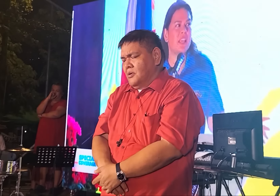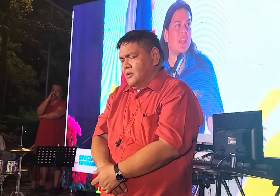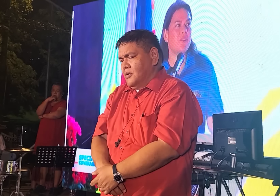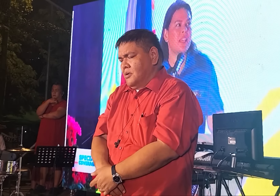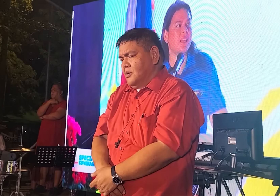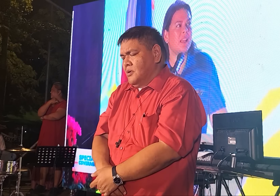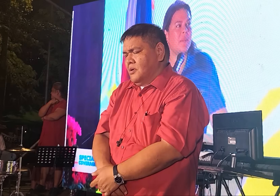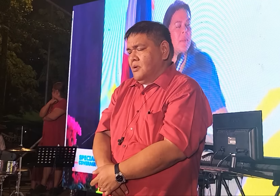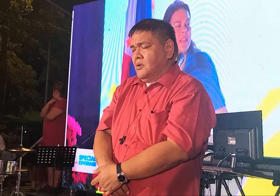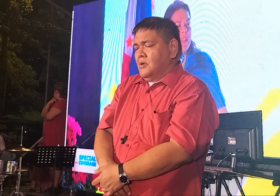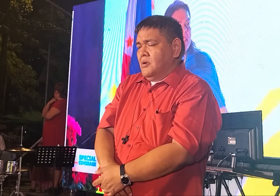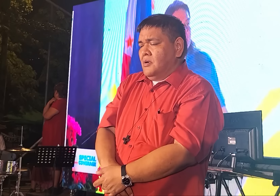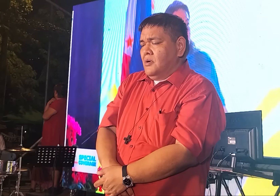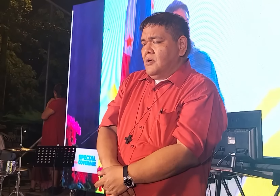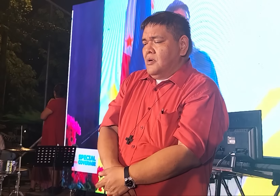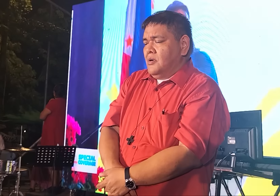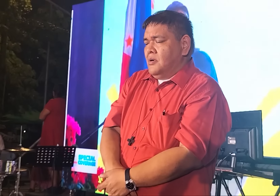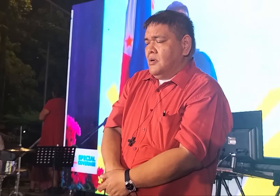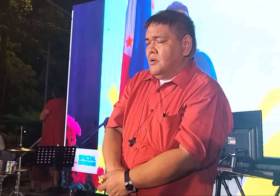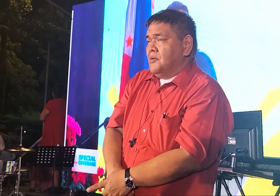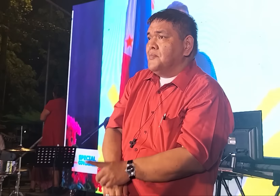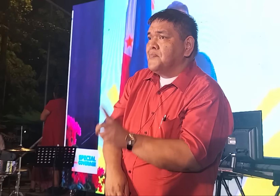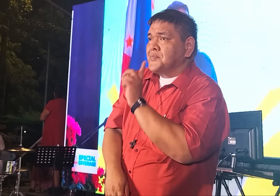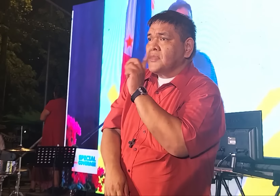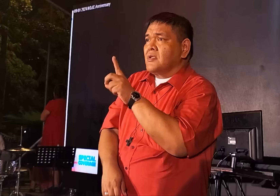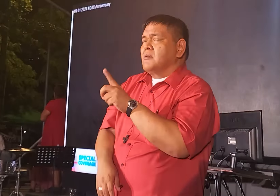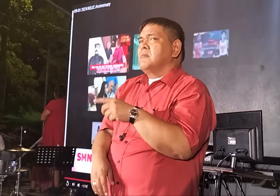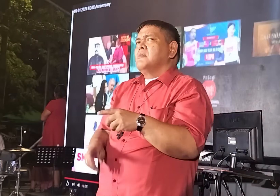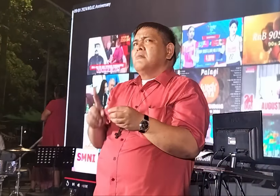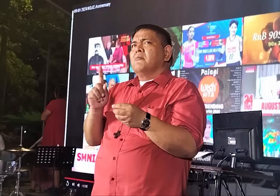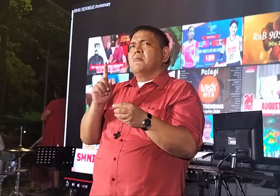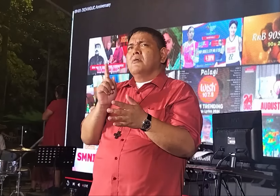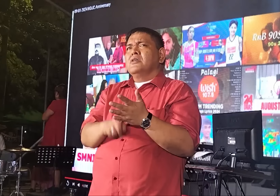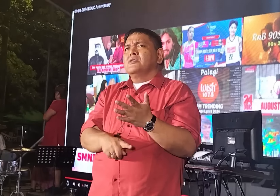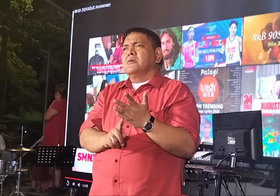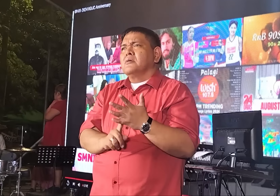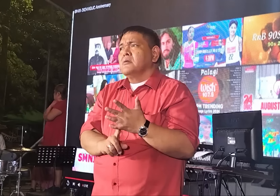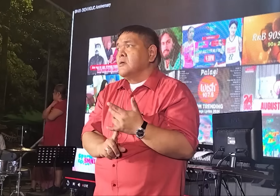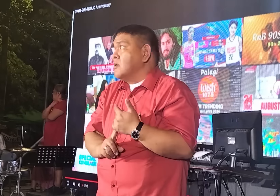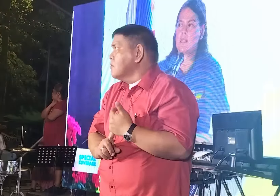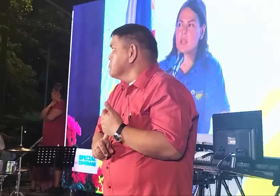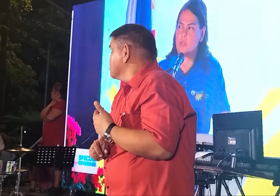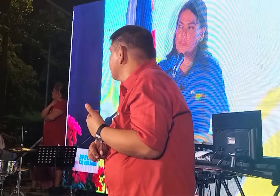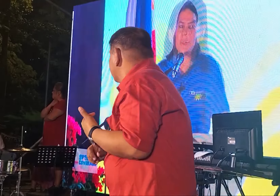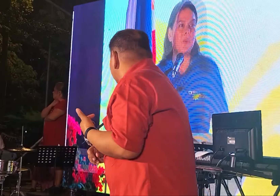doon sa Yusek namin, sabi niya, Yusek, ano bang